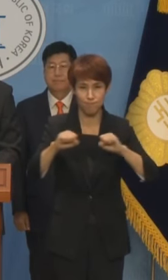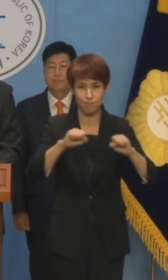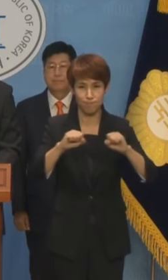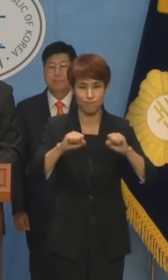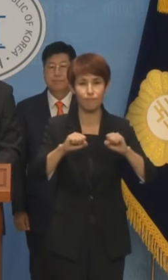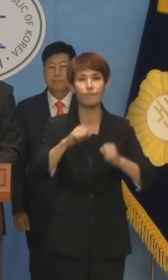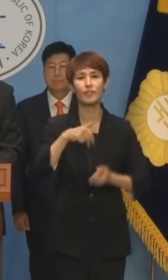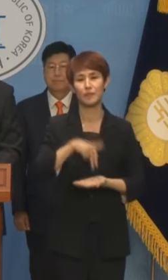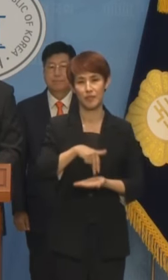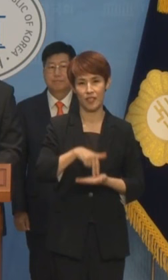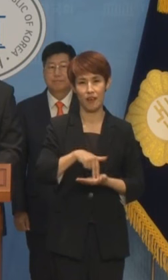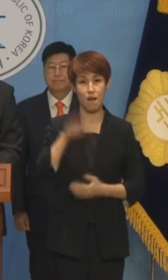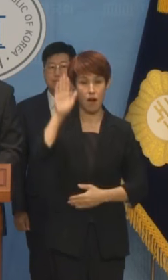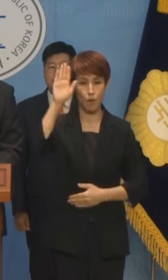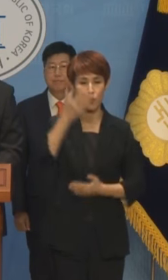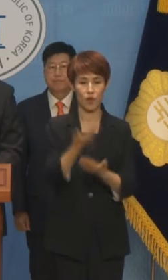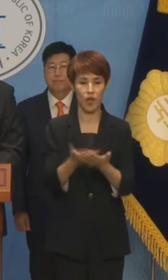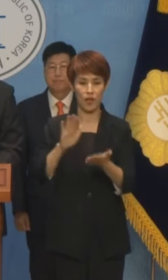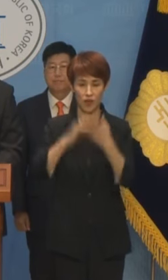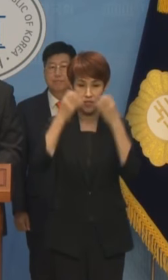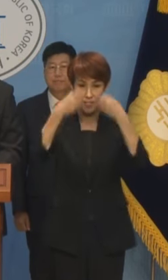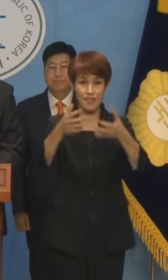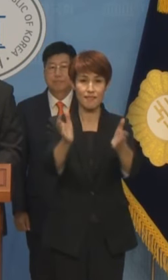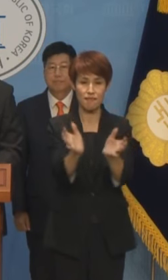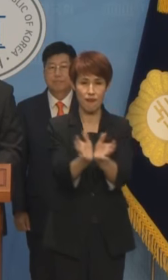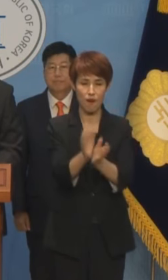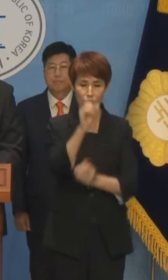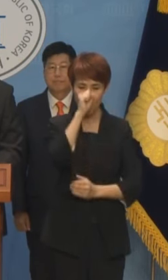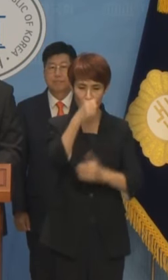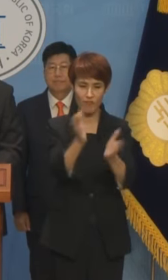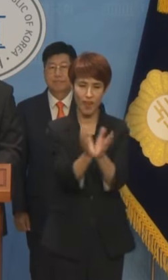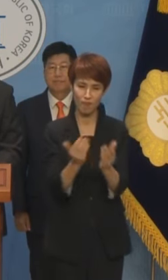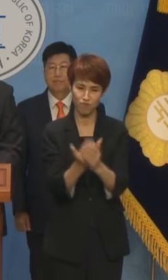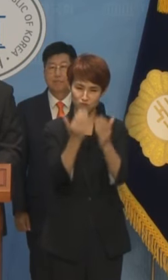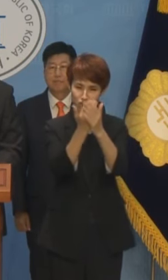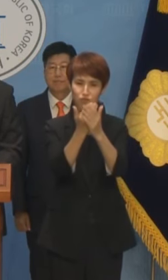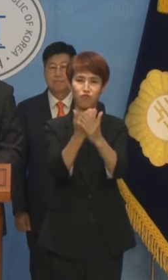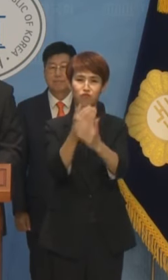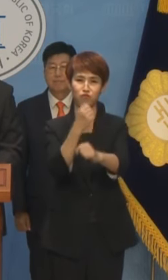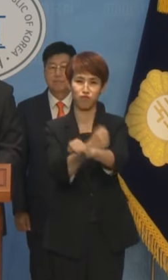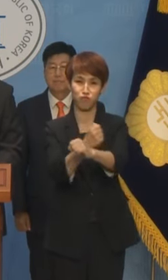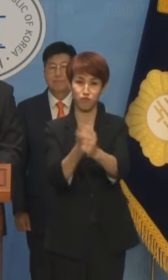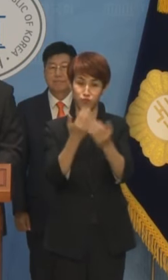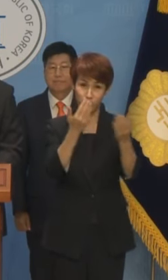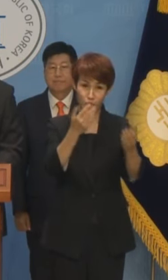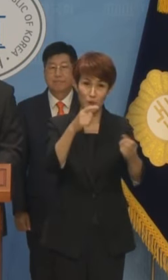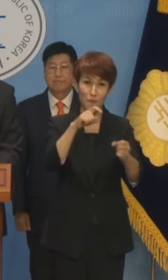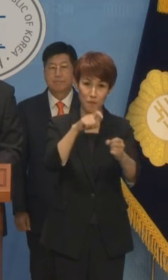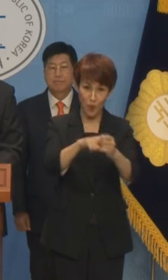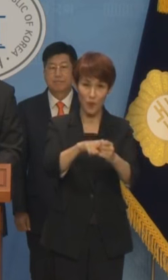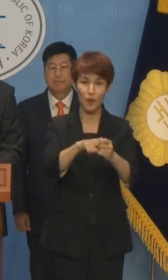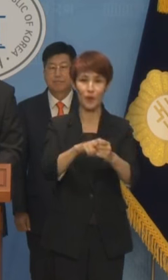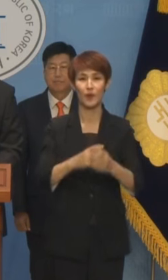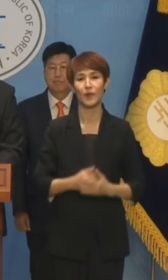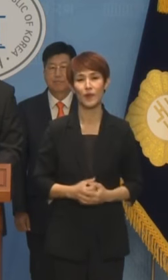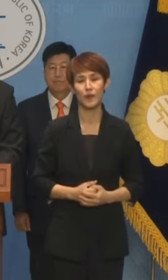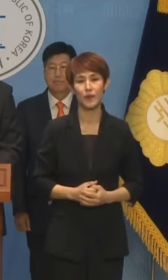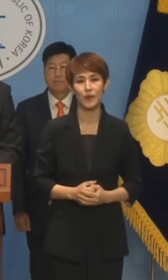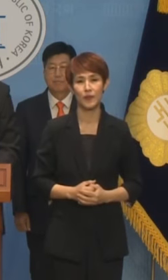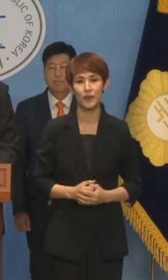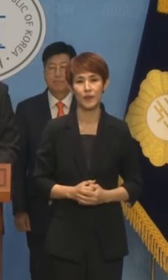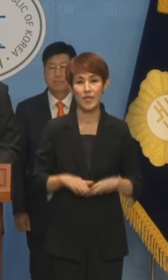또한 앞으로도 개혁신당이 수권 정당으로 발돋움하는 데 이바지하려는 당의 구성원 중 한 명으로서